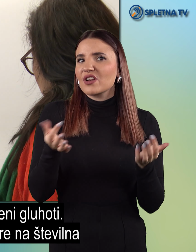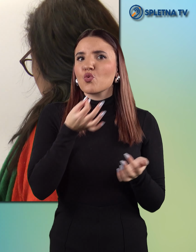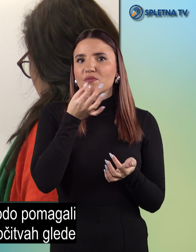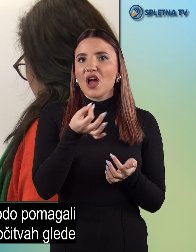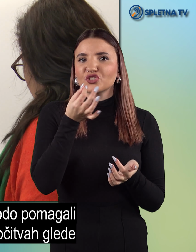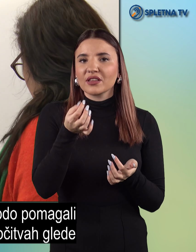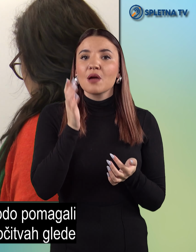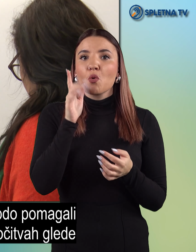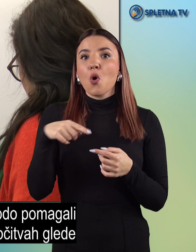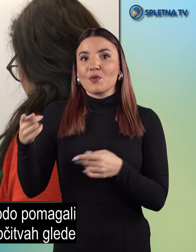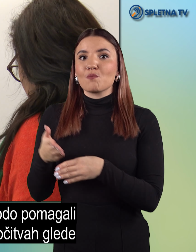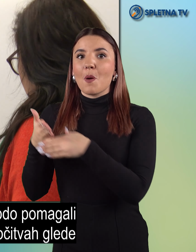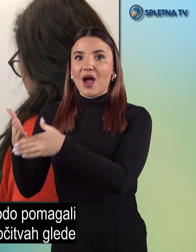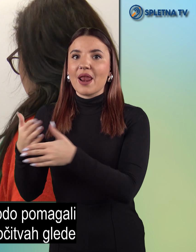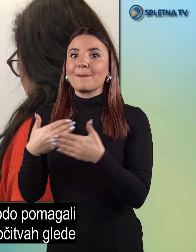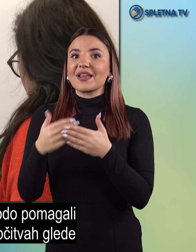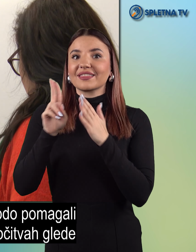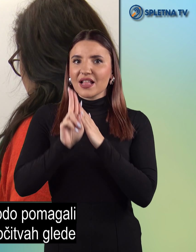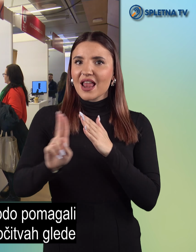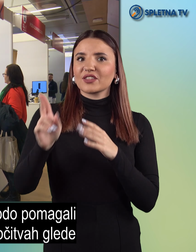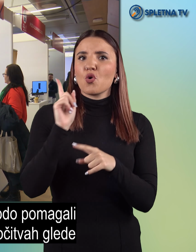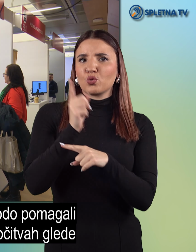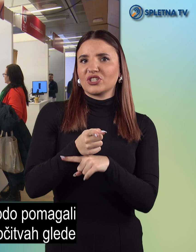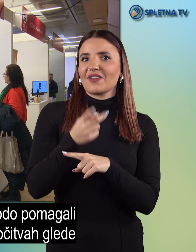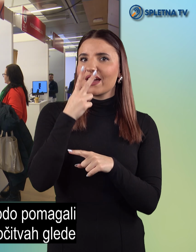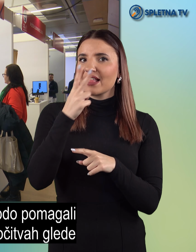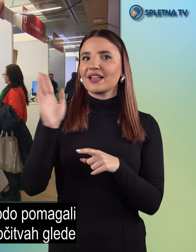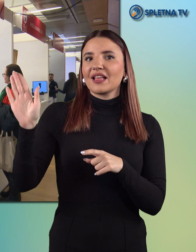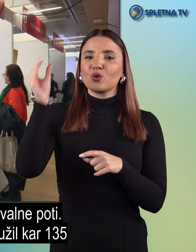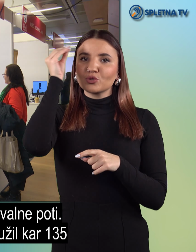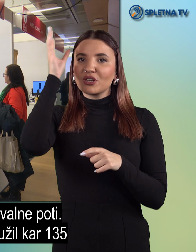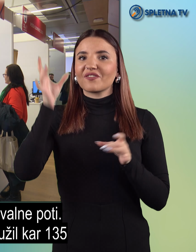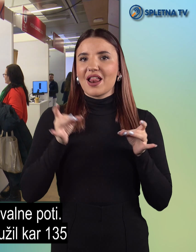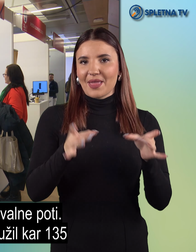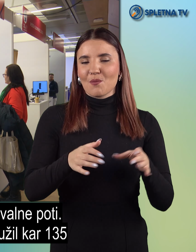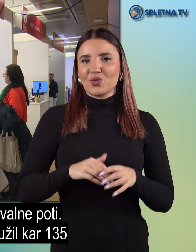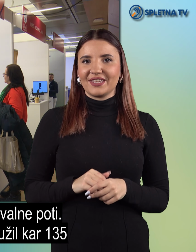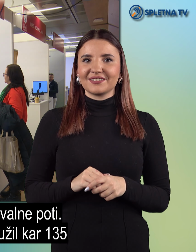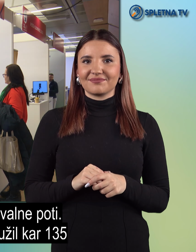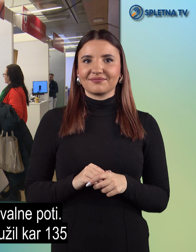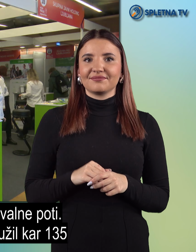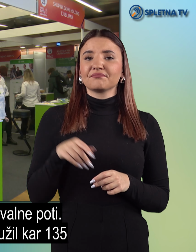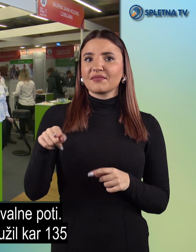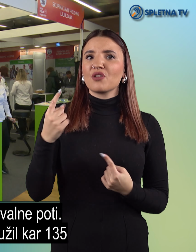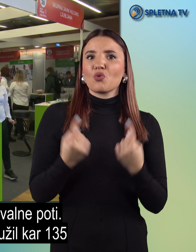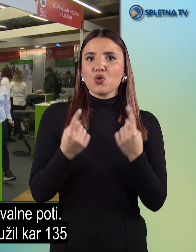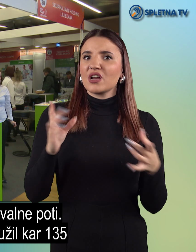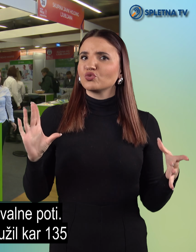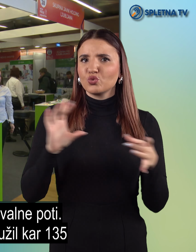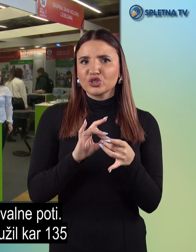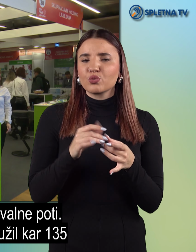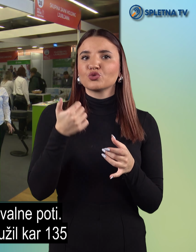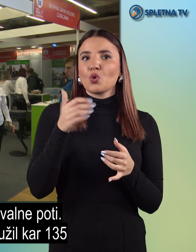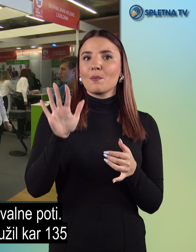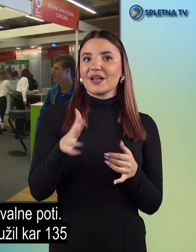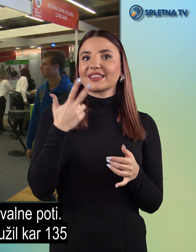na številna vprašanja, ki ji bodo pomagali pri nadaljnjih odločitvah glede njene izobraževalne poti. Dogodek je združil